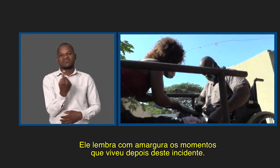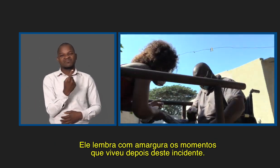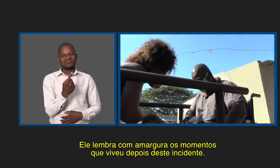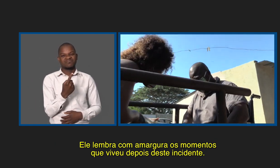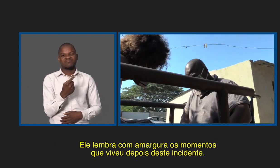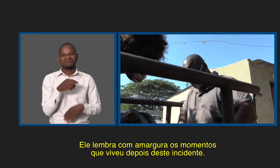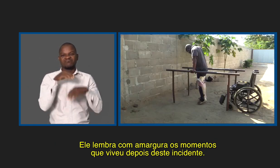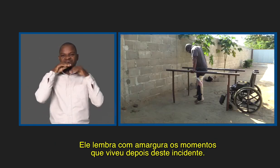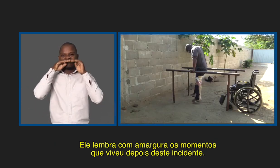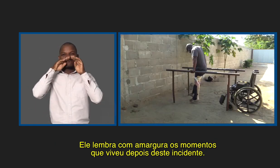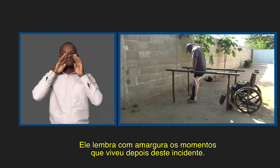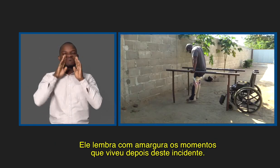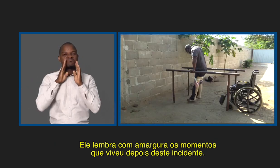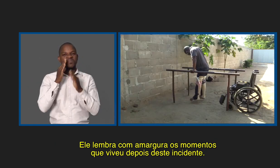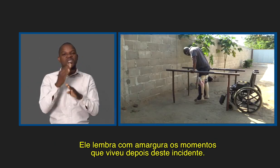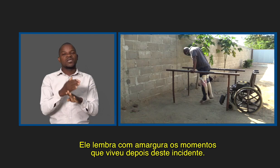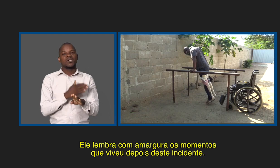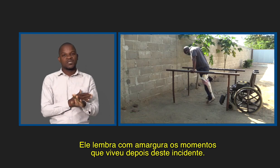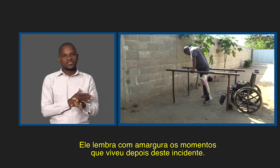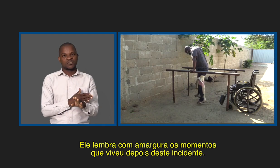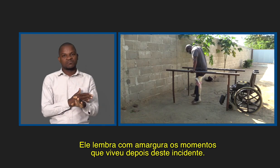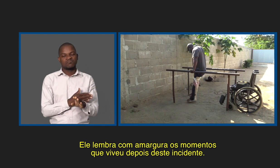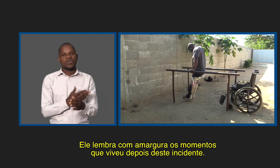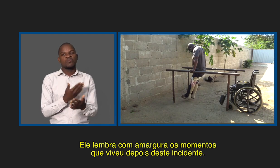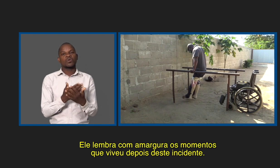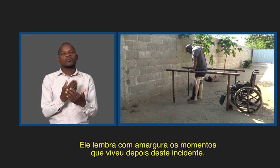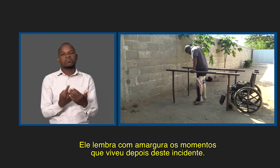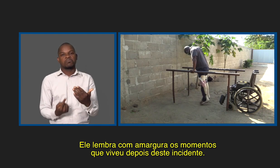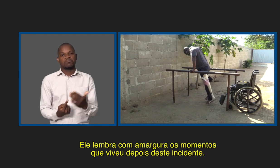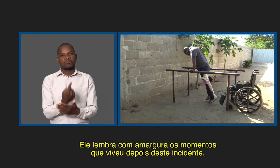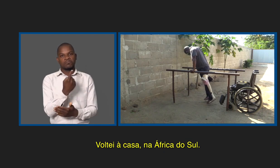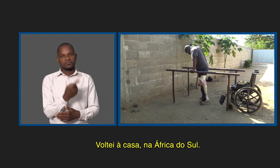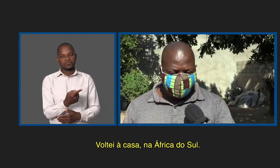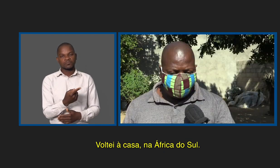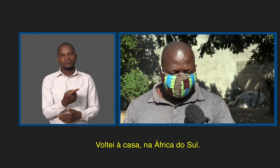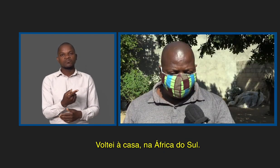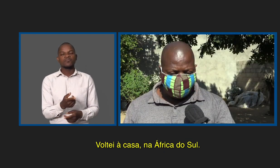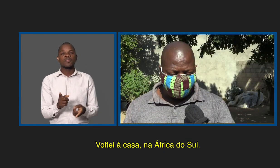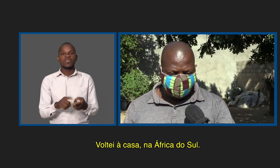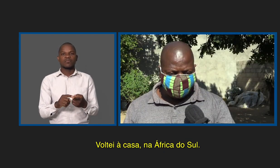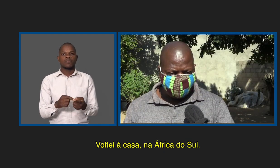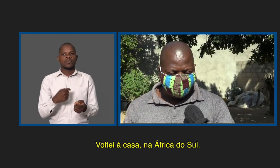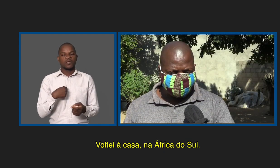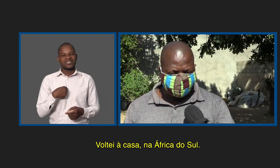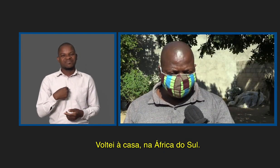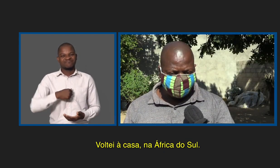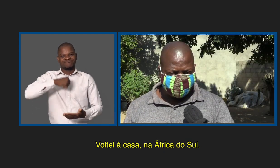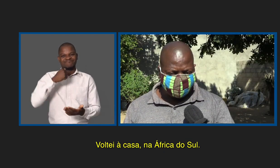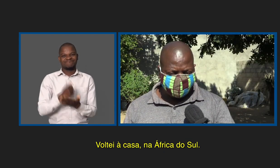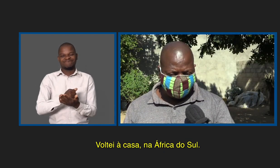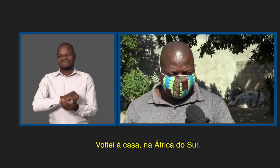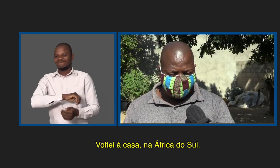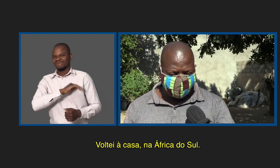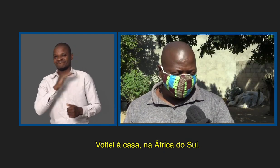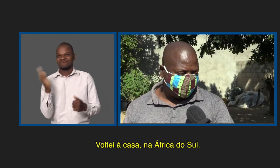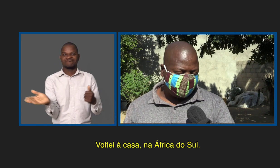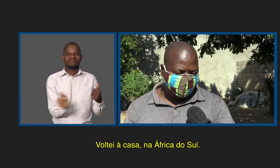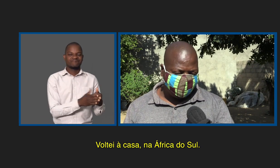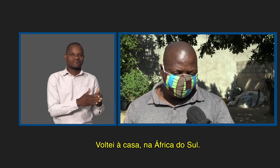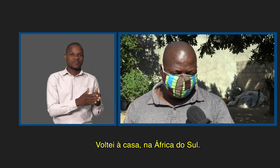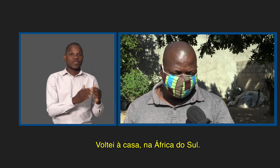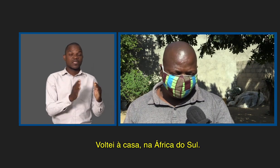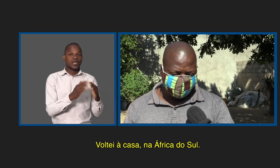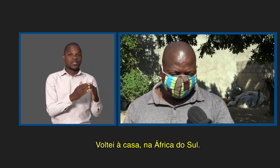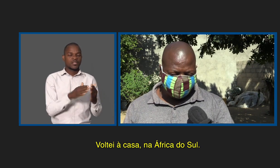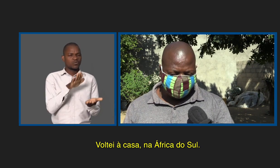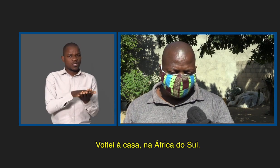os momentos que viveu depois deste incidente. Voltei para casa do outro